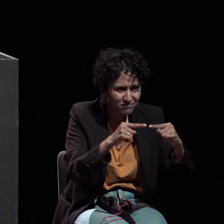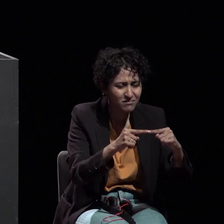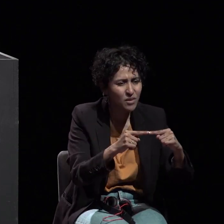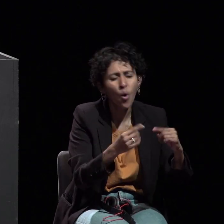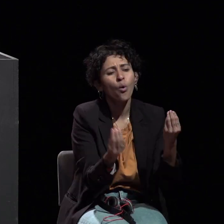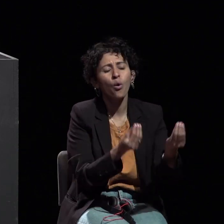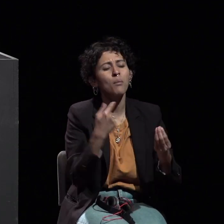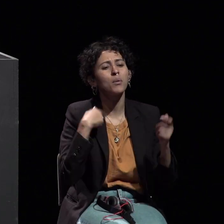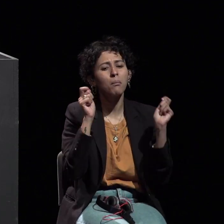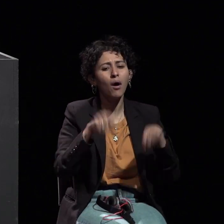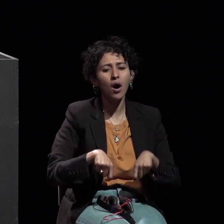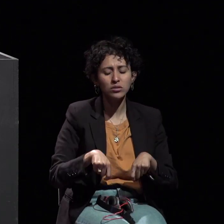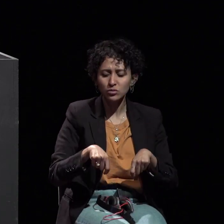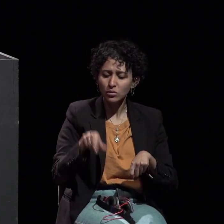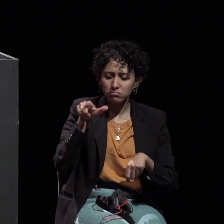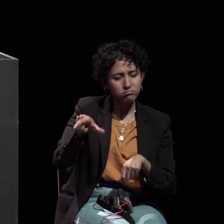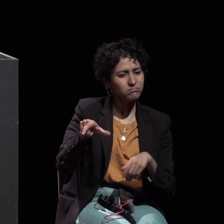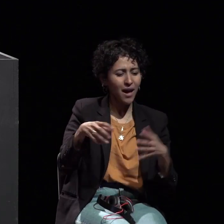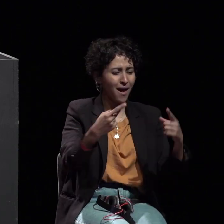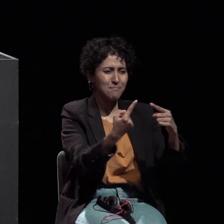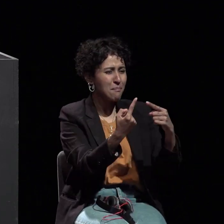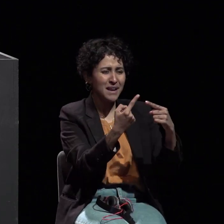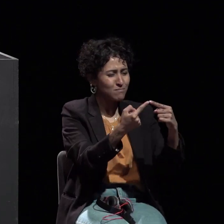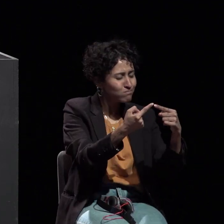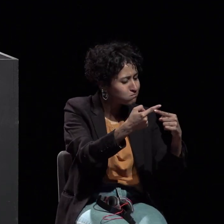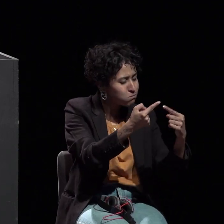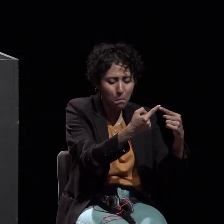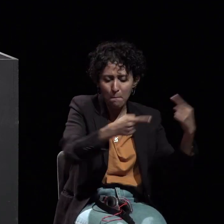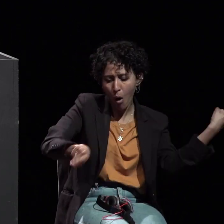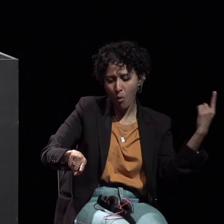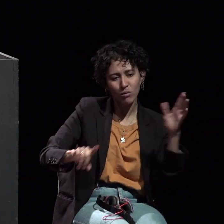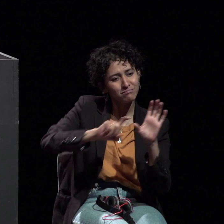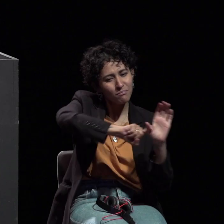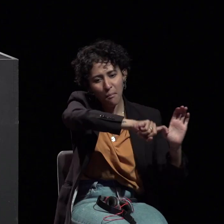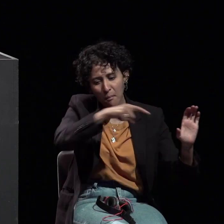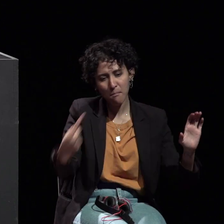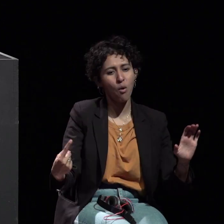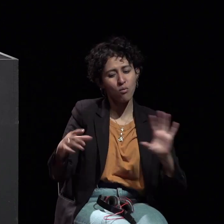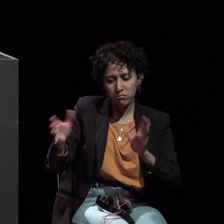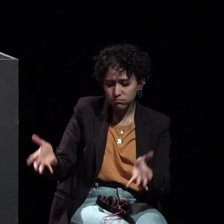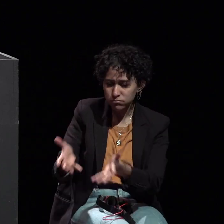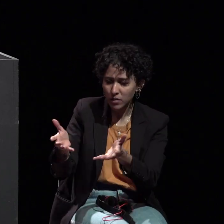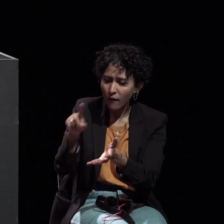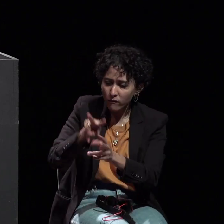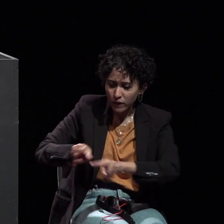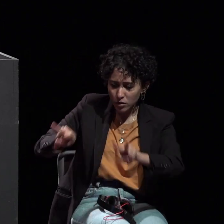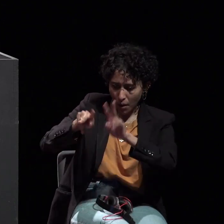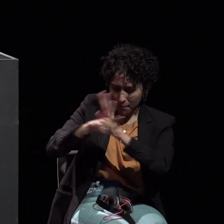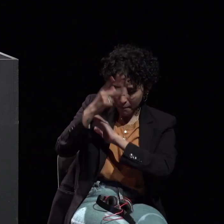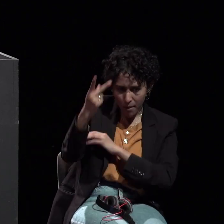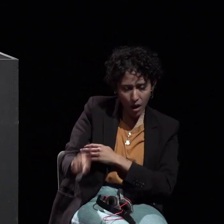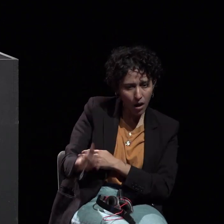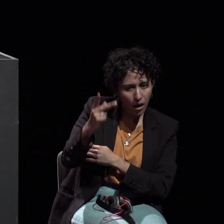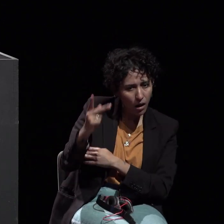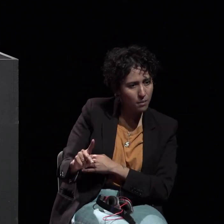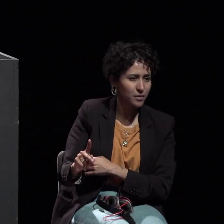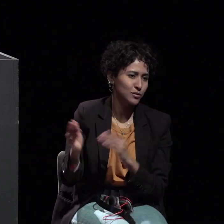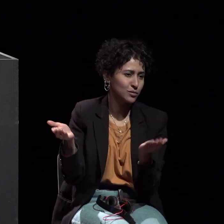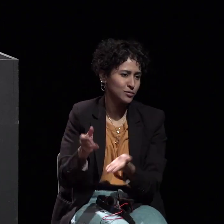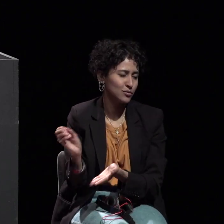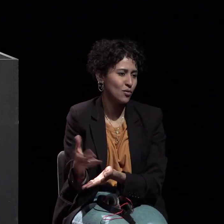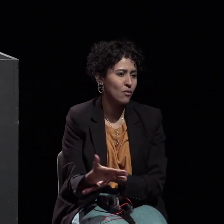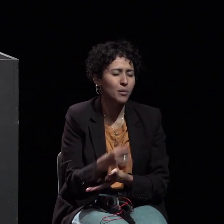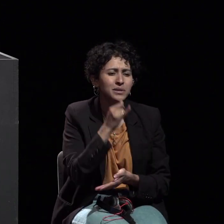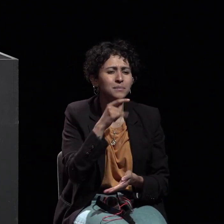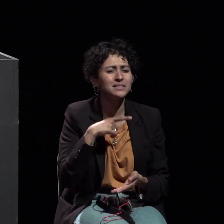visual? Pensando nessa trajetória do olho, né, já que a psicanálise, eu gosto muito da psicanálise para pensar algumas questões,